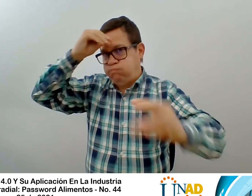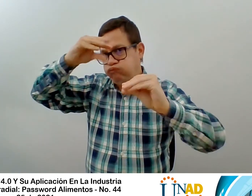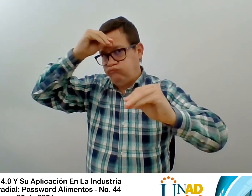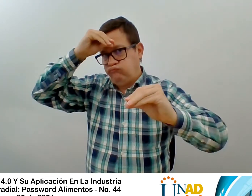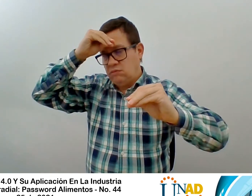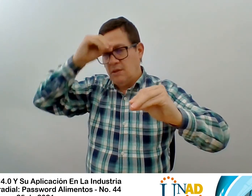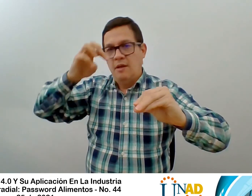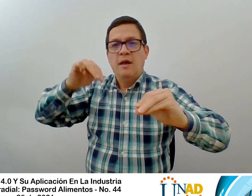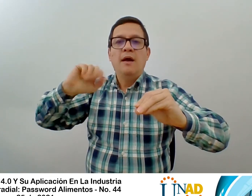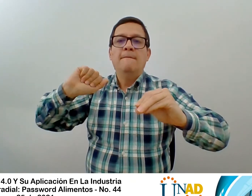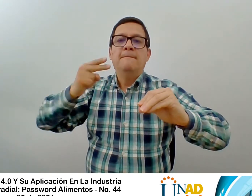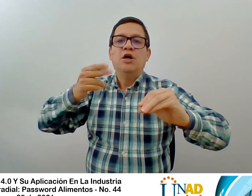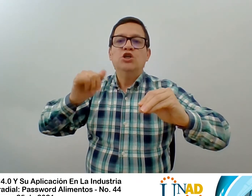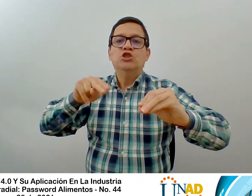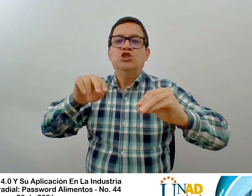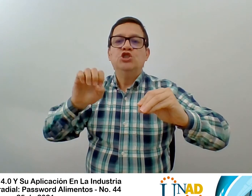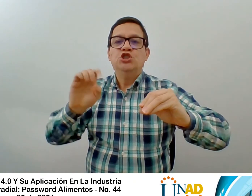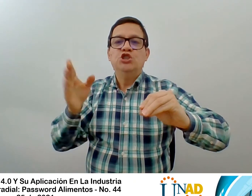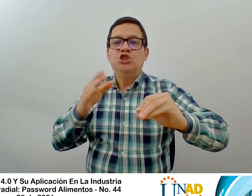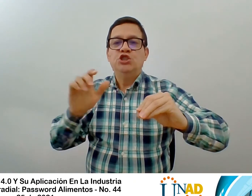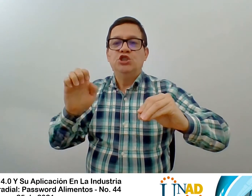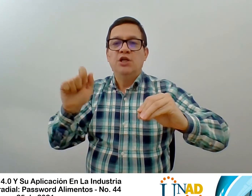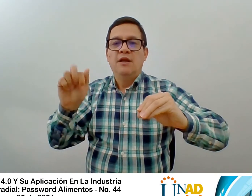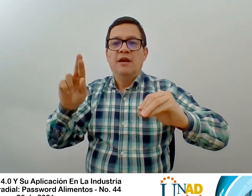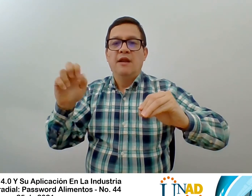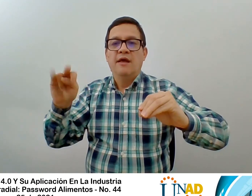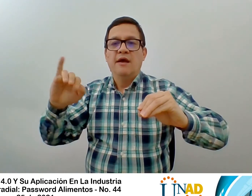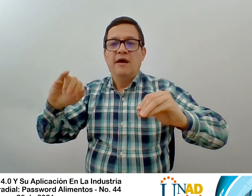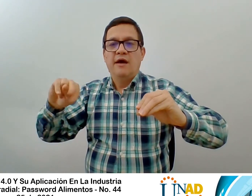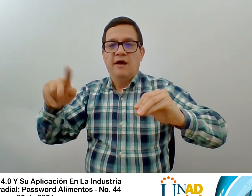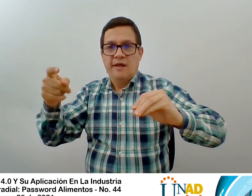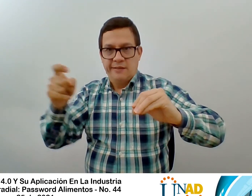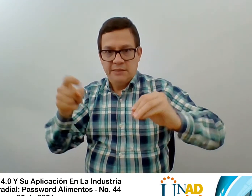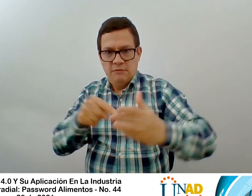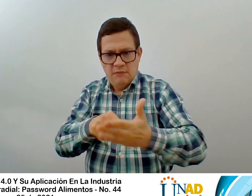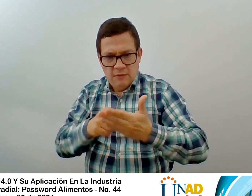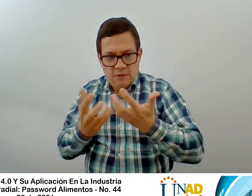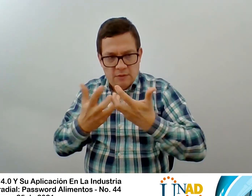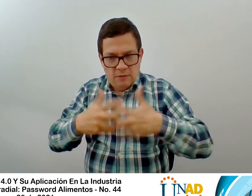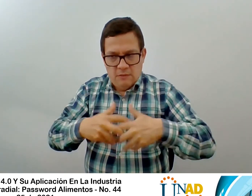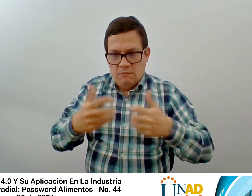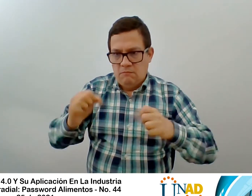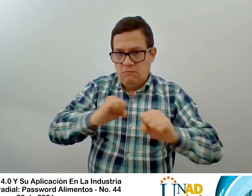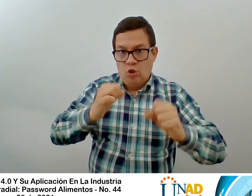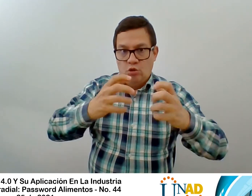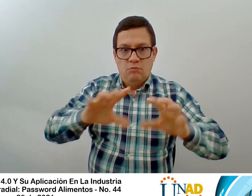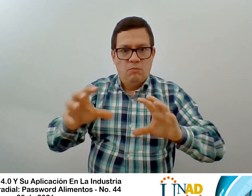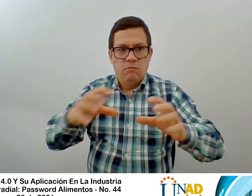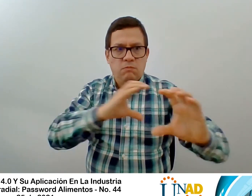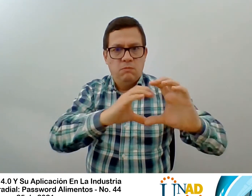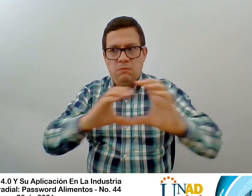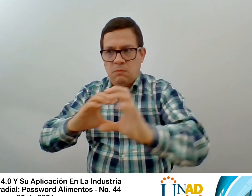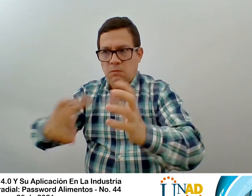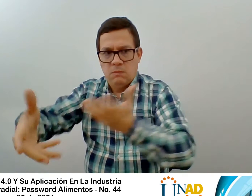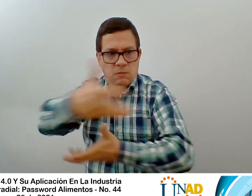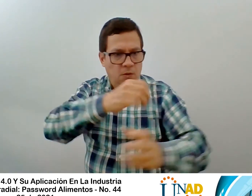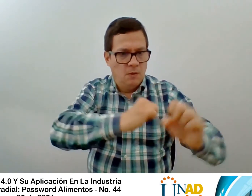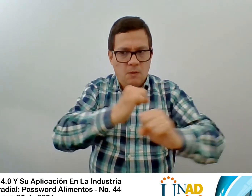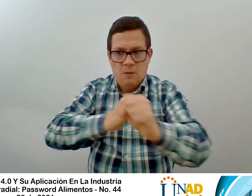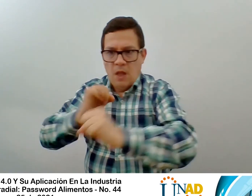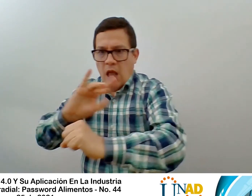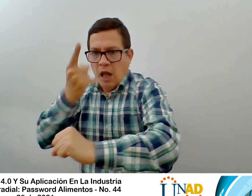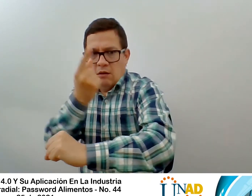riesgos. Entonces, esa parte preventiva que siempre hemos hablado va a ser mucho más real porque a veces se queda en el papel. Y